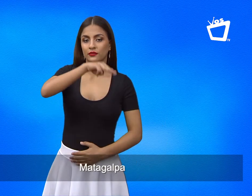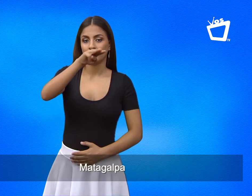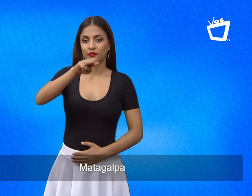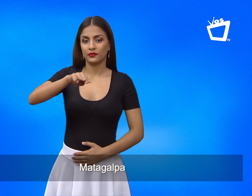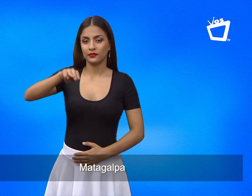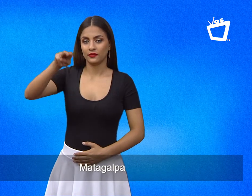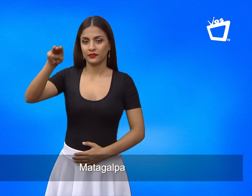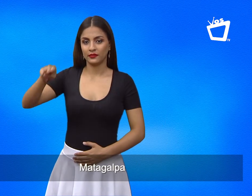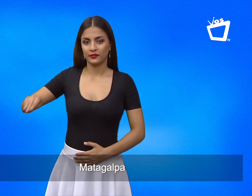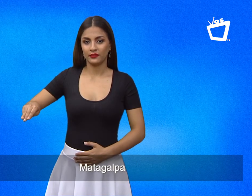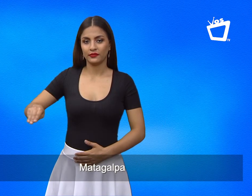Matagalpa.